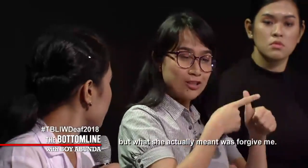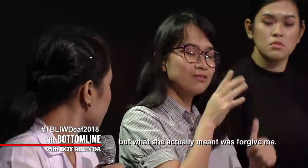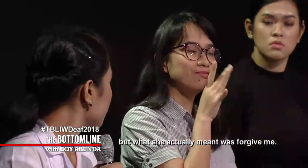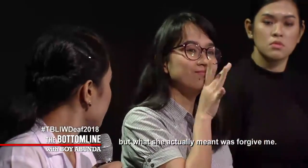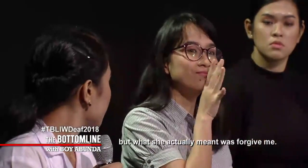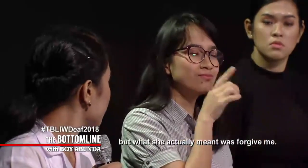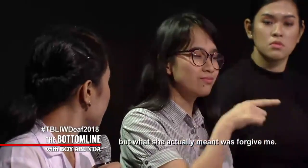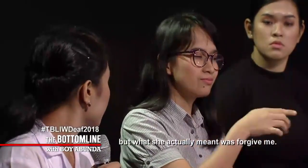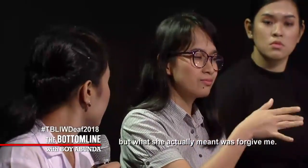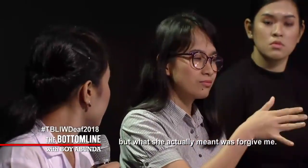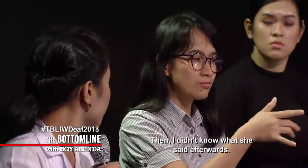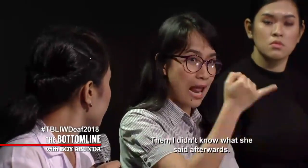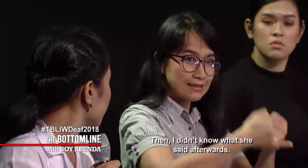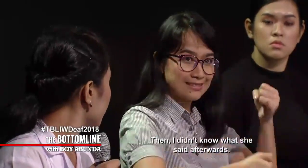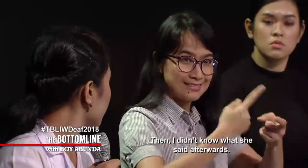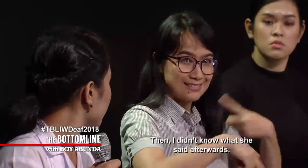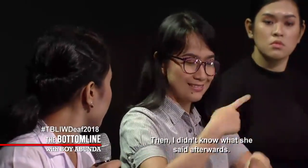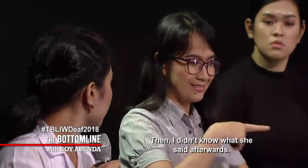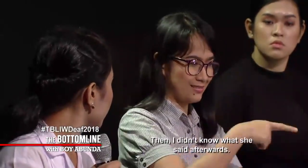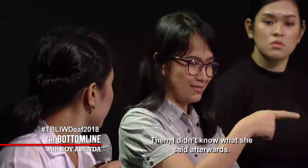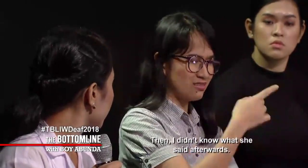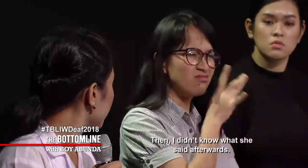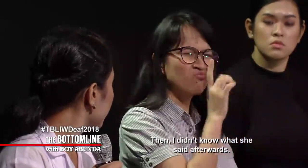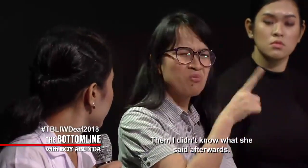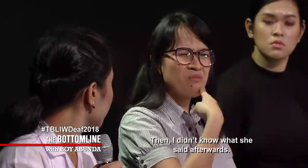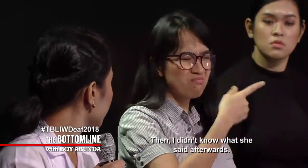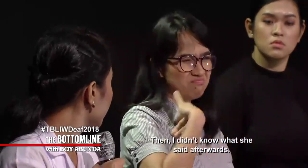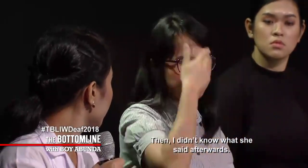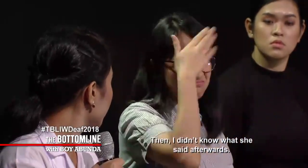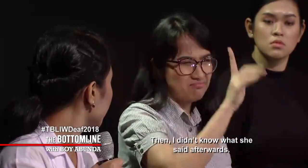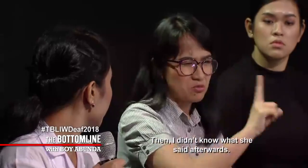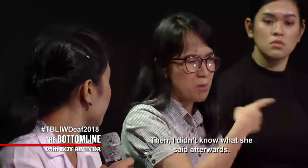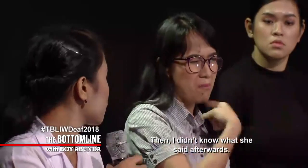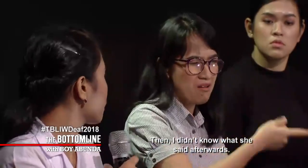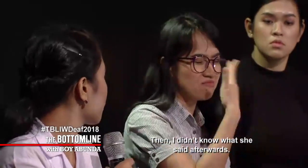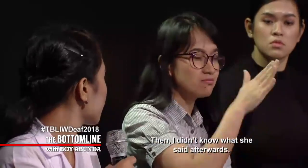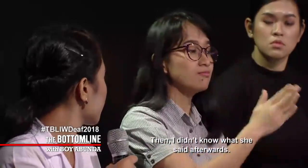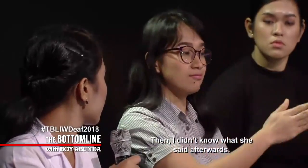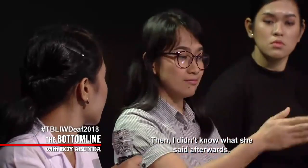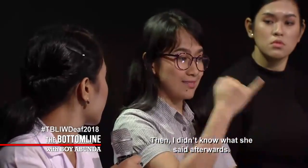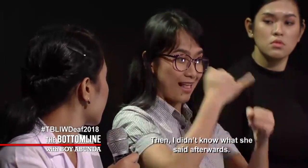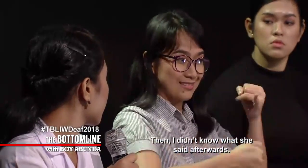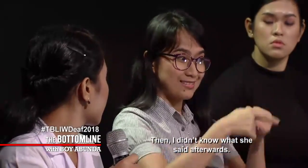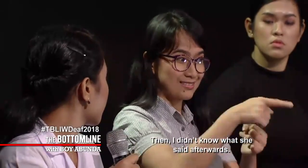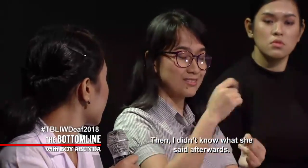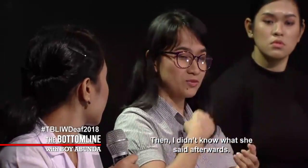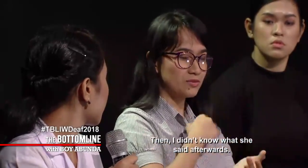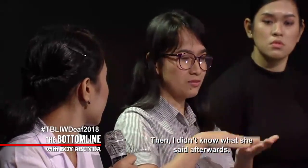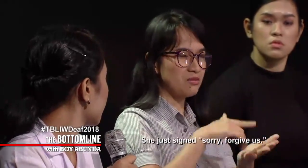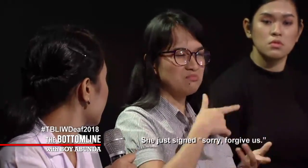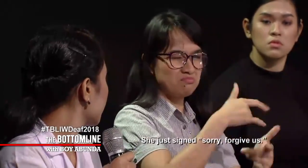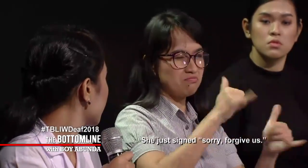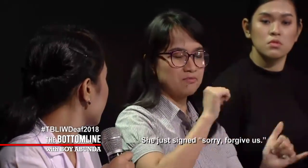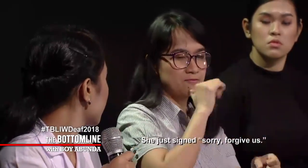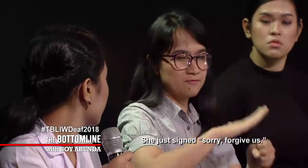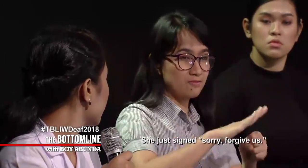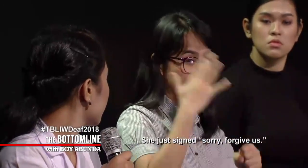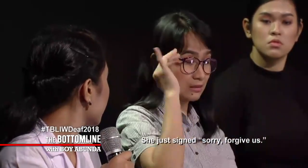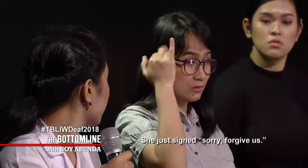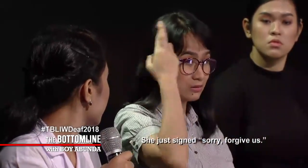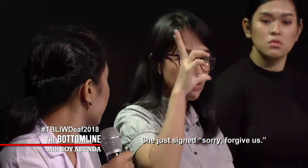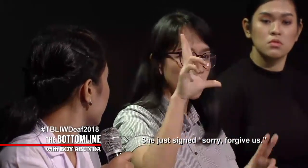say forgive me. Forgive us. Tapos, I didn't know what she said afterwards. So